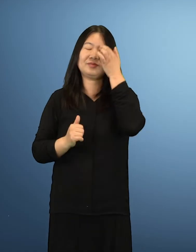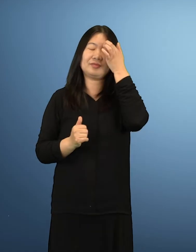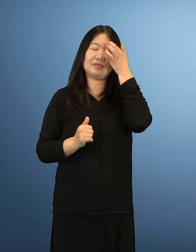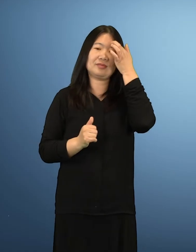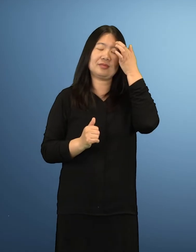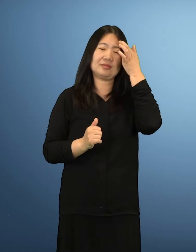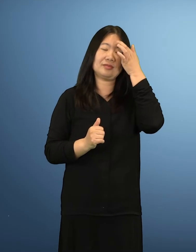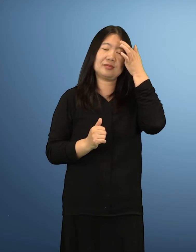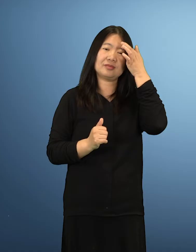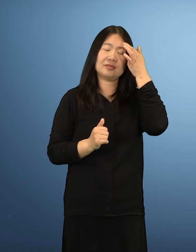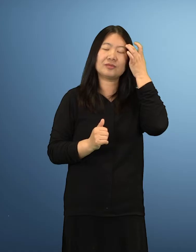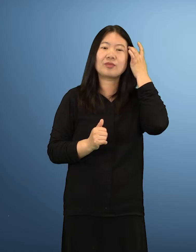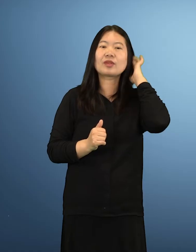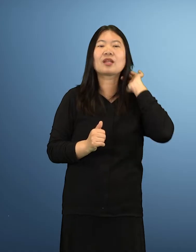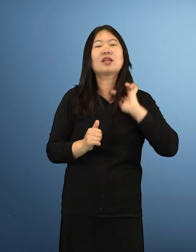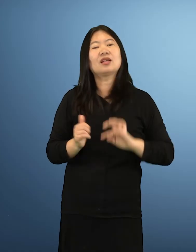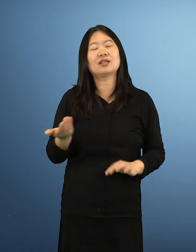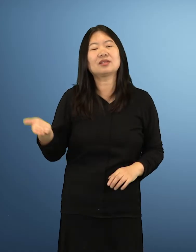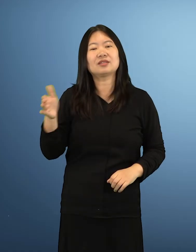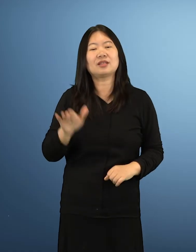자, 그런데